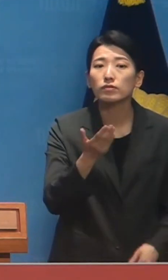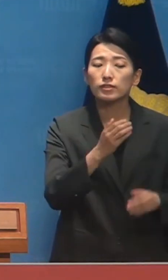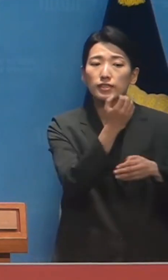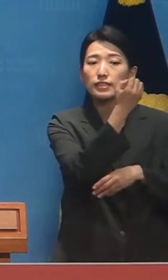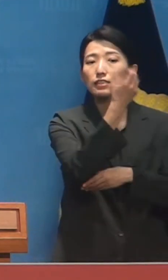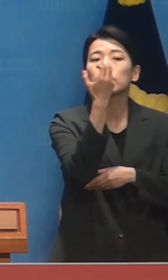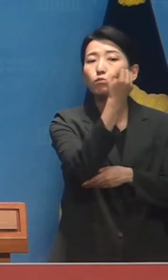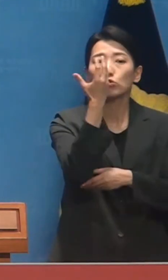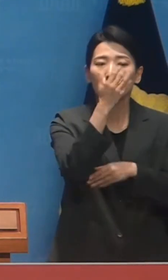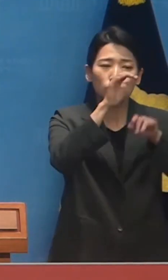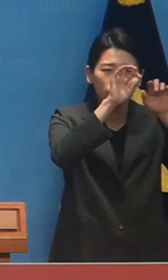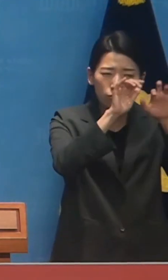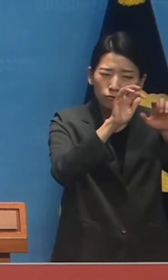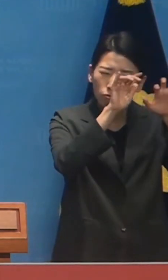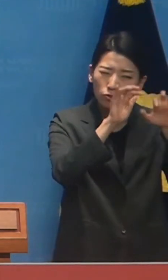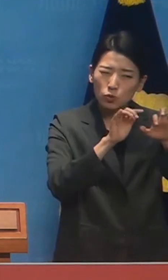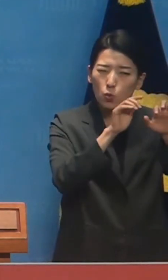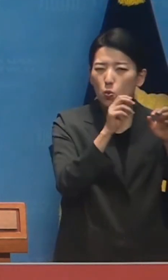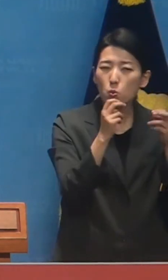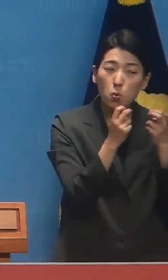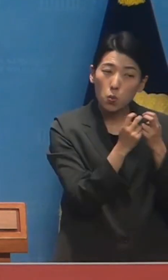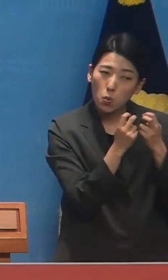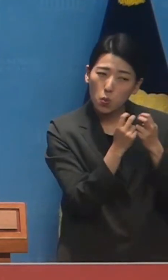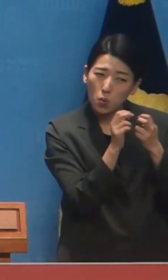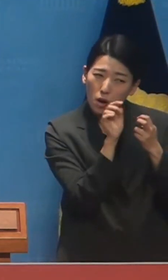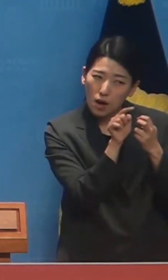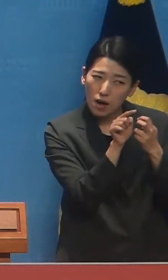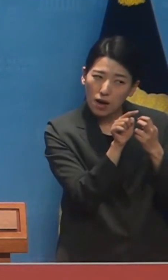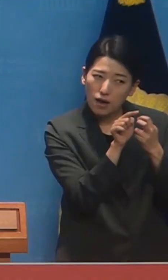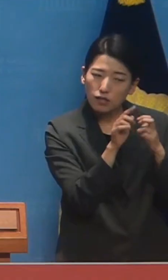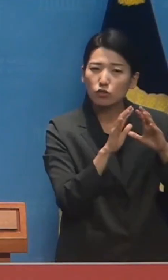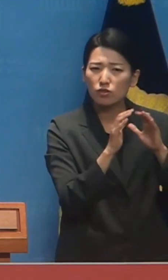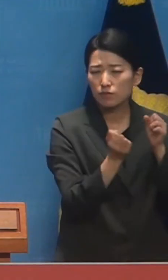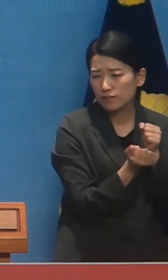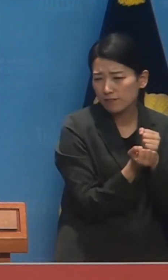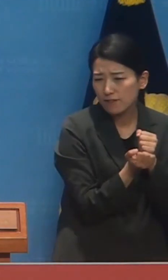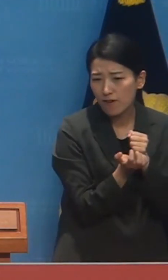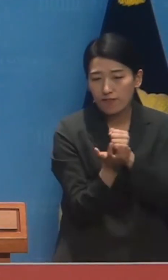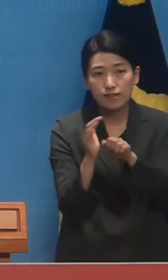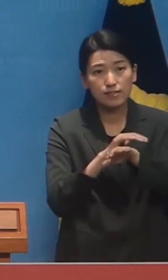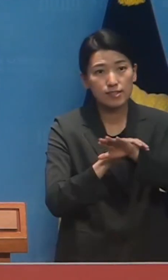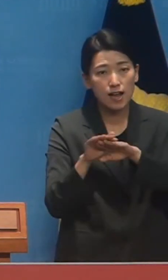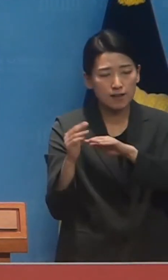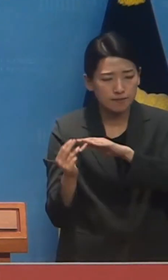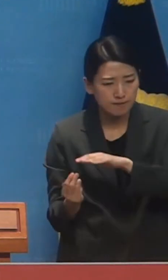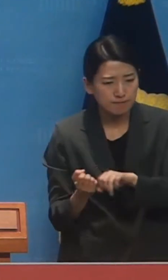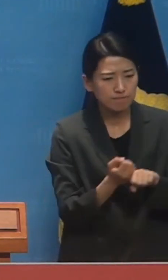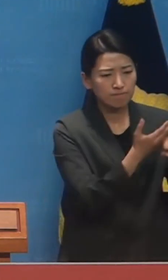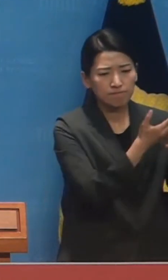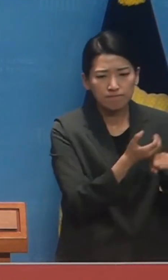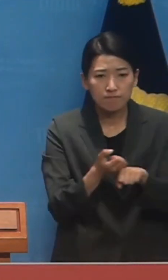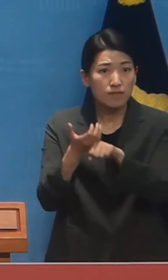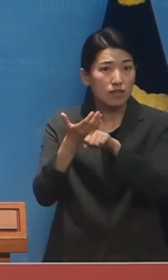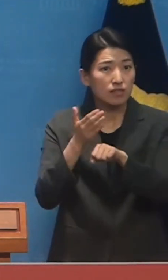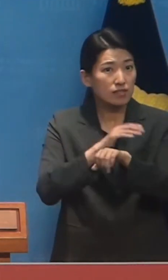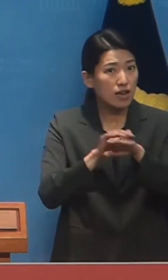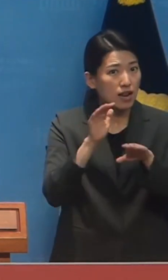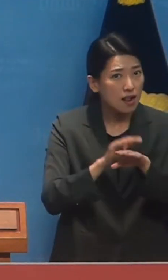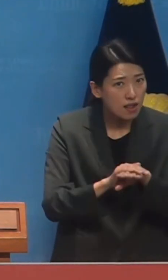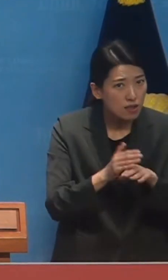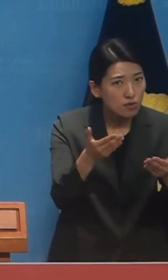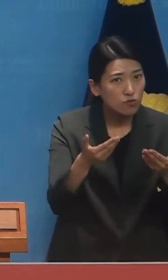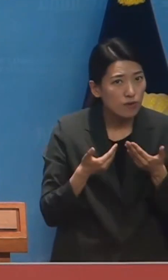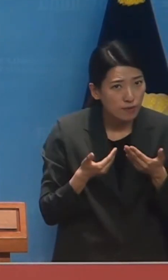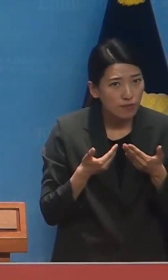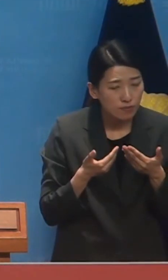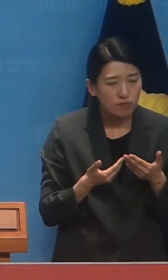보도하고 국민의 뜻을 전달하느냐에 따라서 자유 대한민국이 대대손손 이어질 수 있지만 그렇게